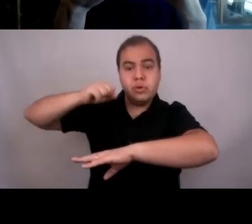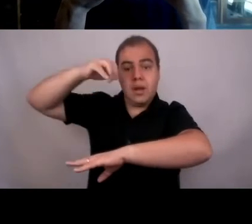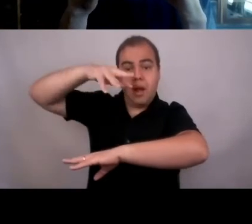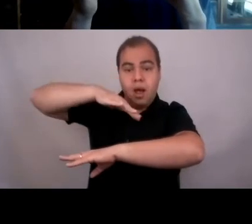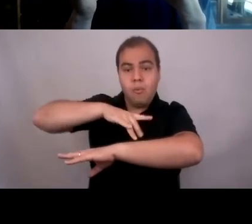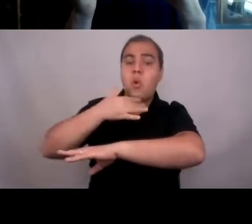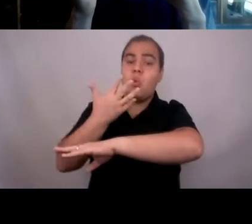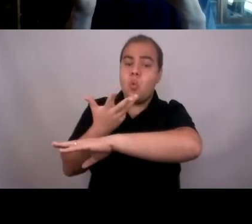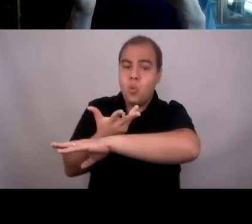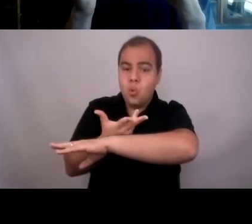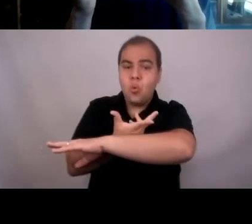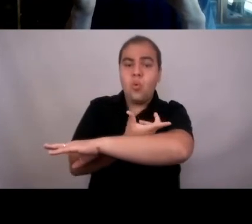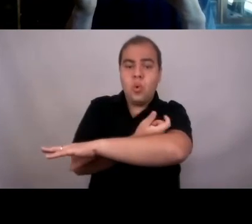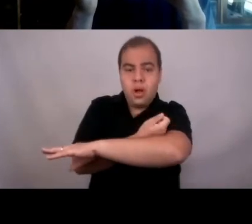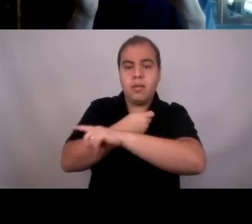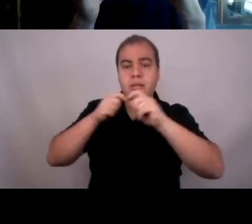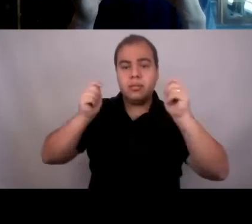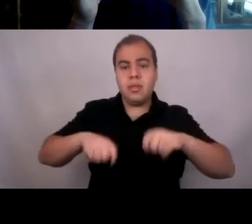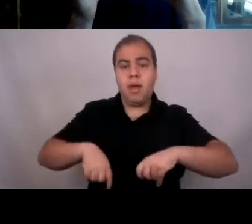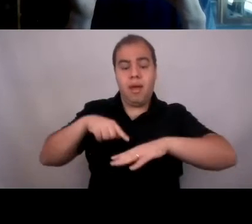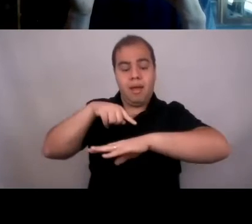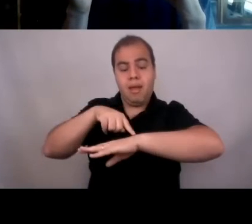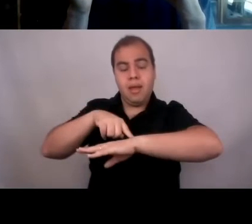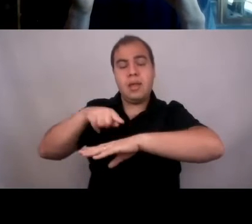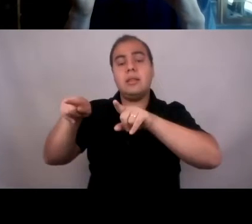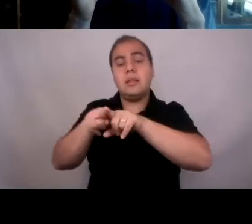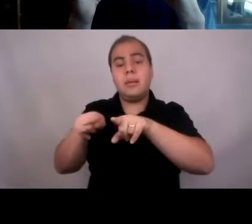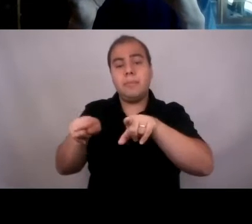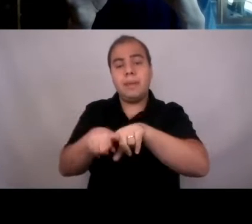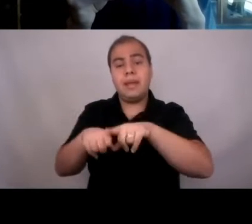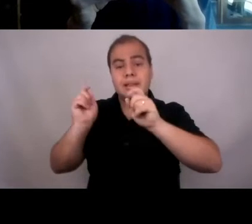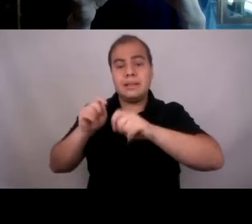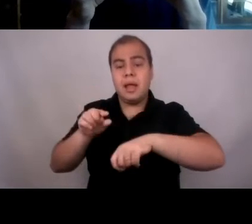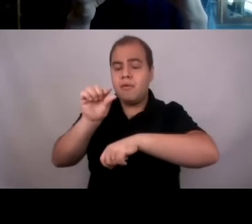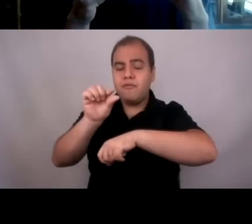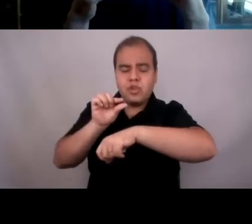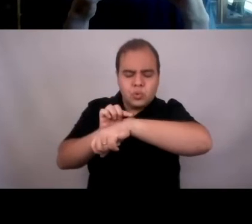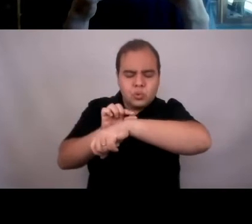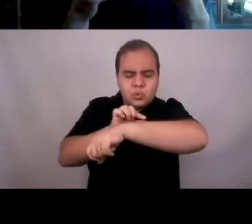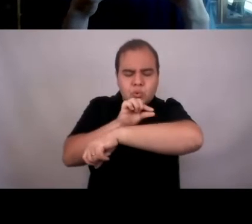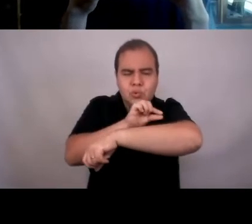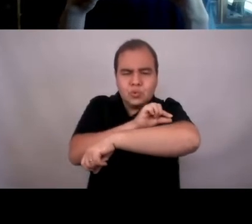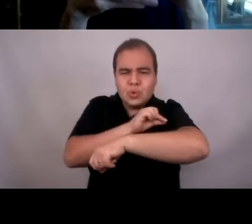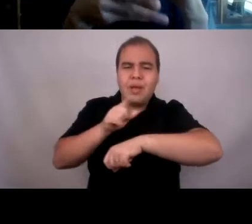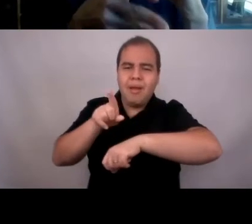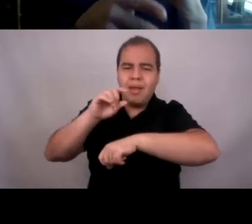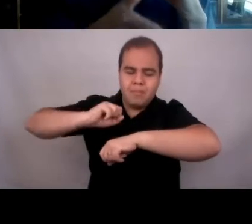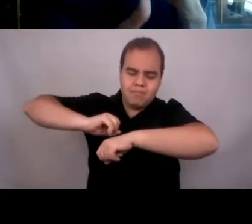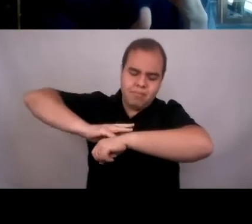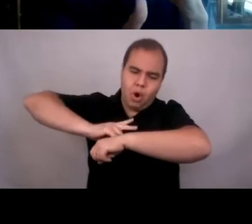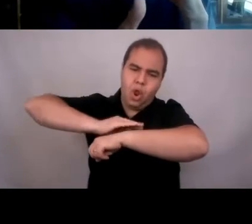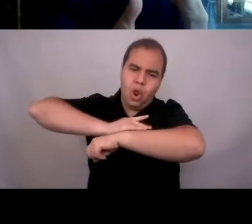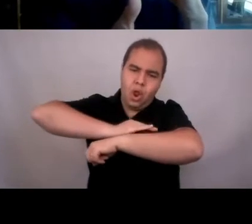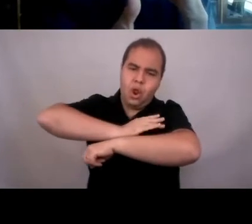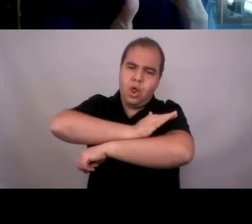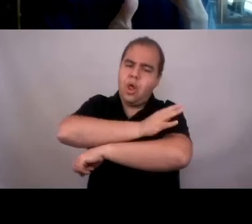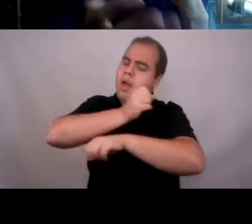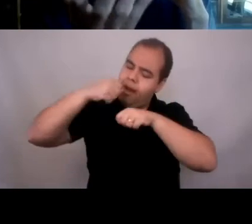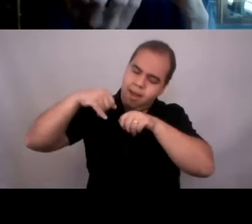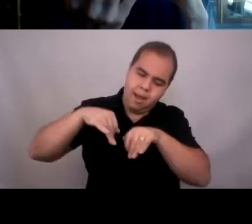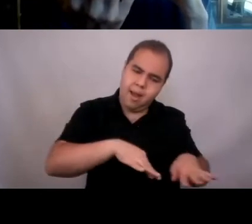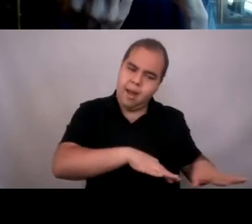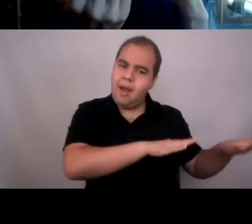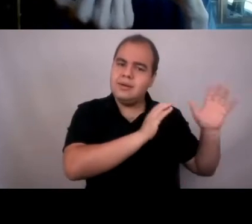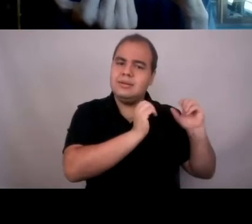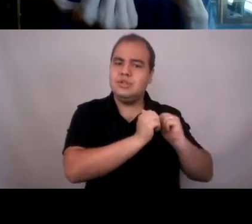que a água infiltra, ele acaba arrastando esses pequenos finos consigo no meio do material.